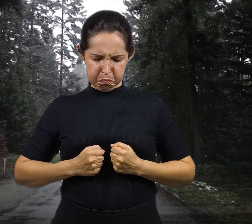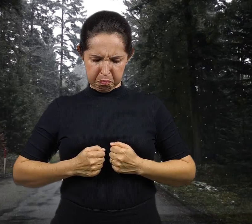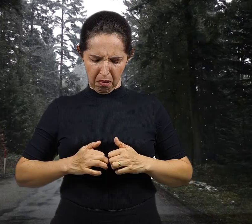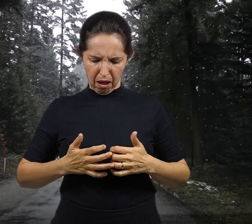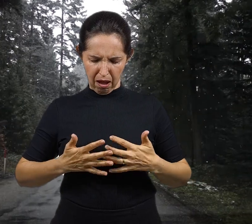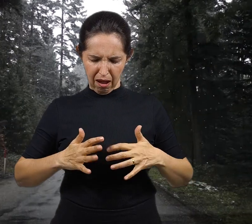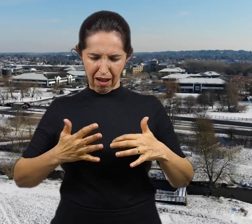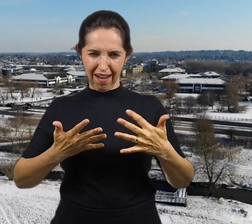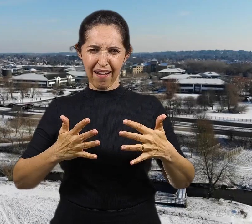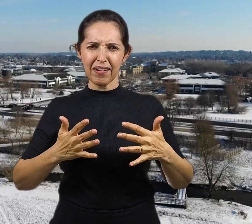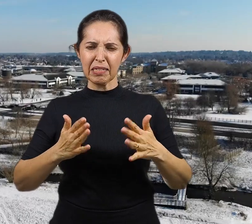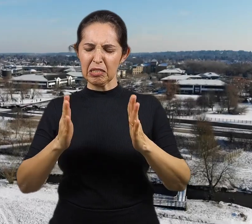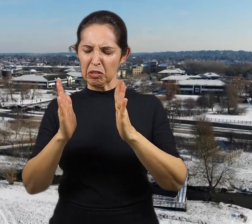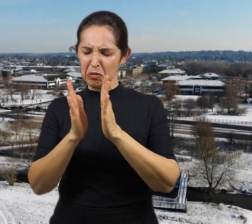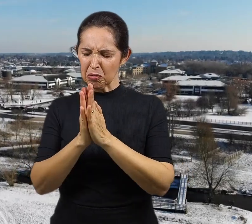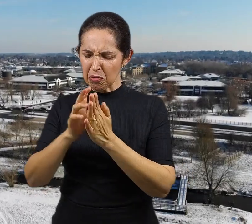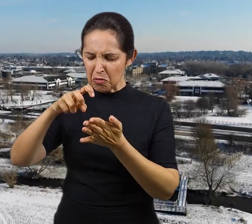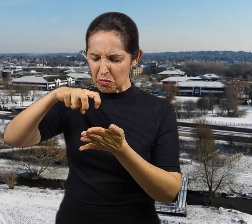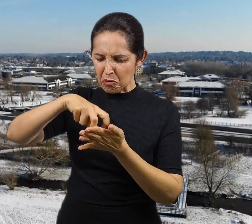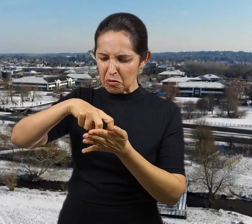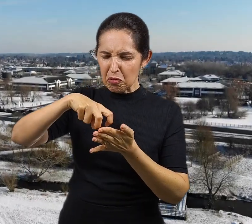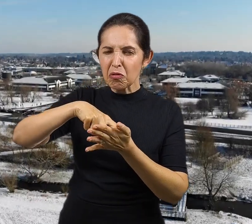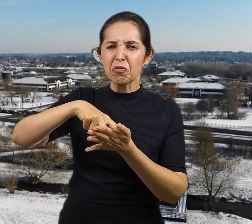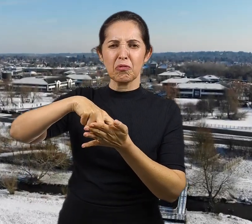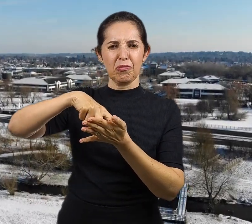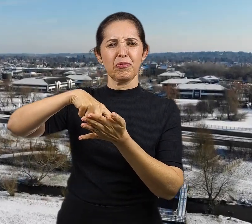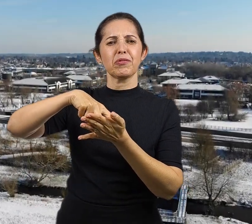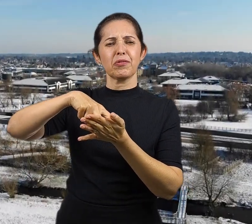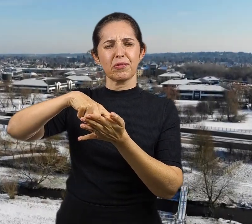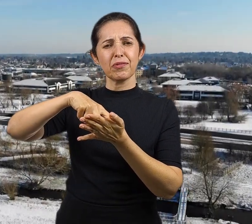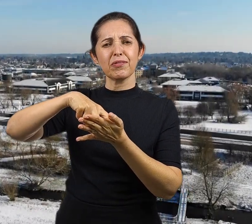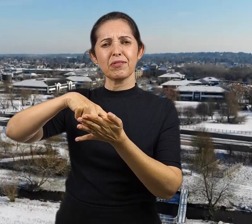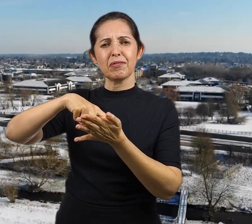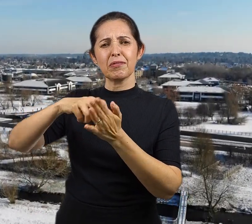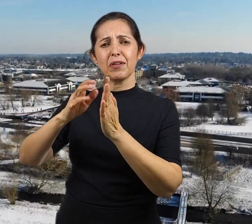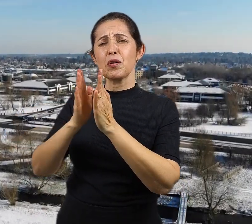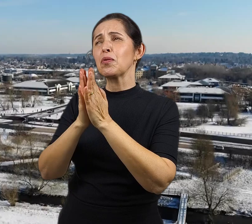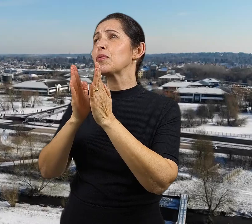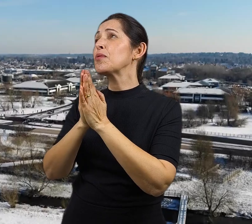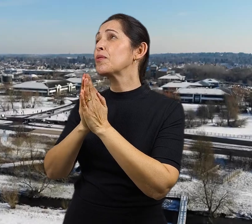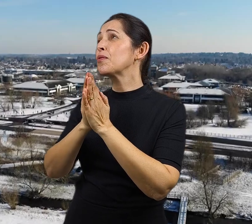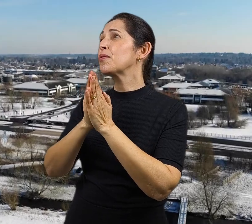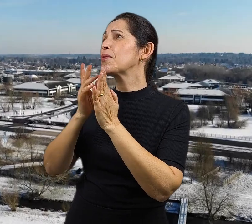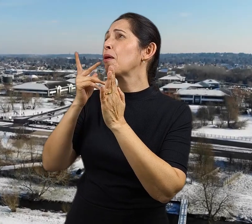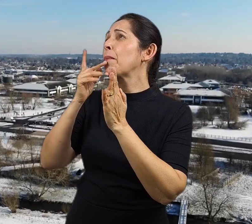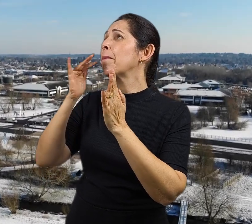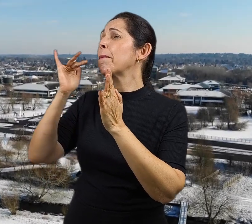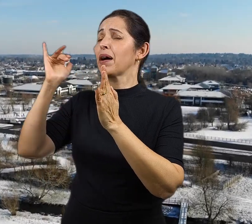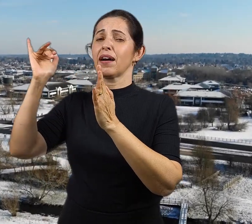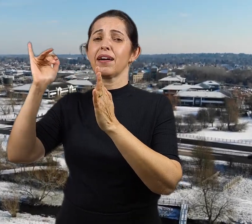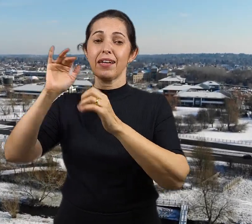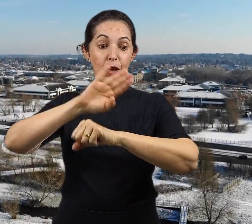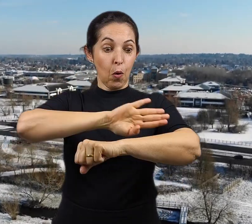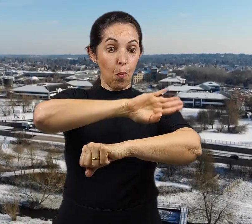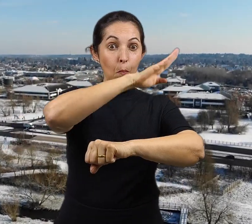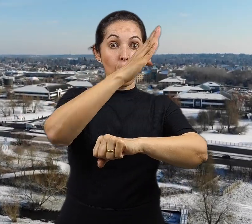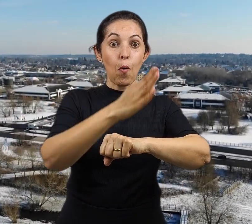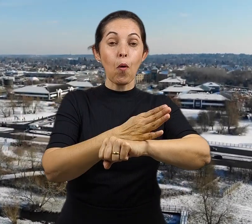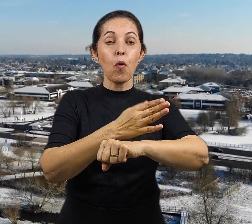Moisés, né, buscou o Senhor lá no Sinai, é o monte em que Elias fez descer fogo do céu. Então são coisas